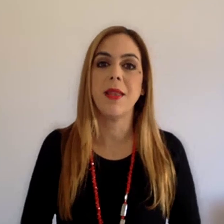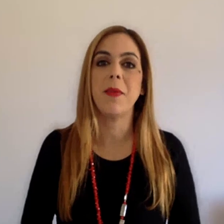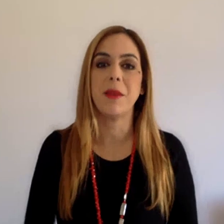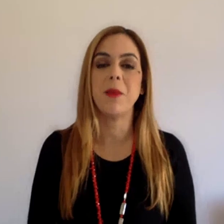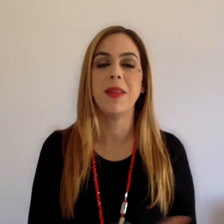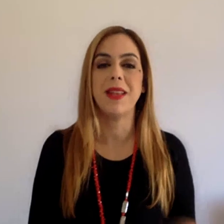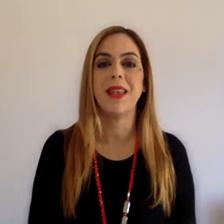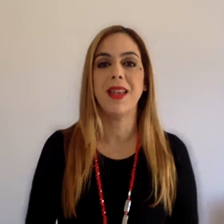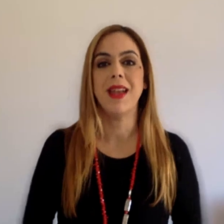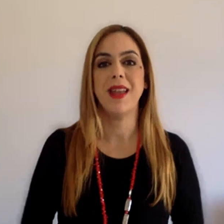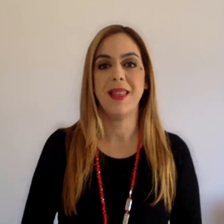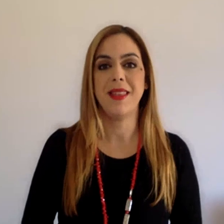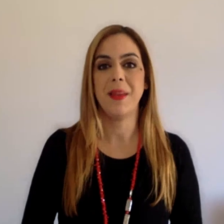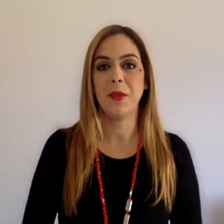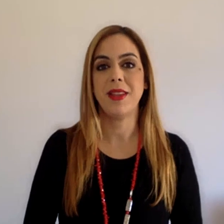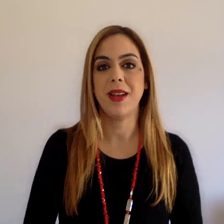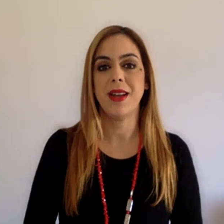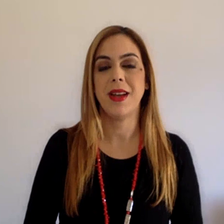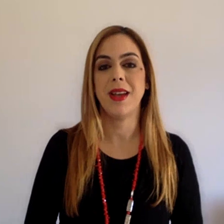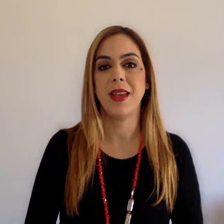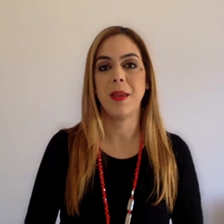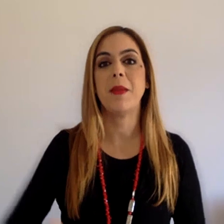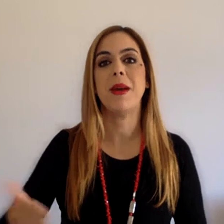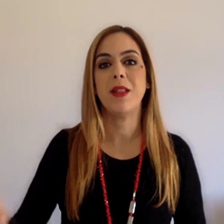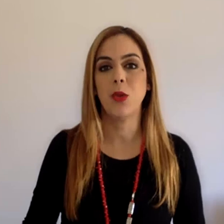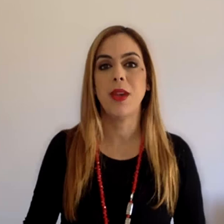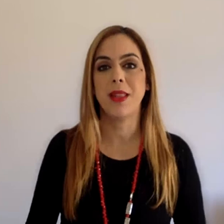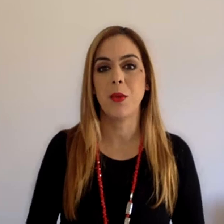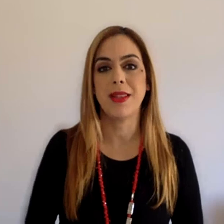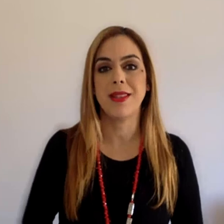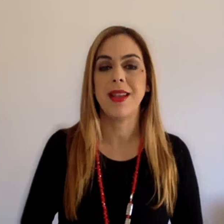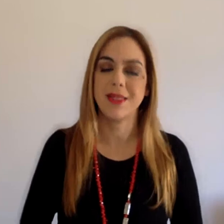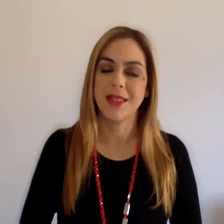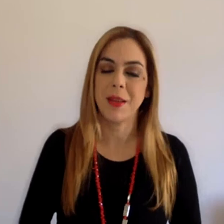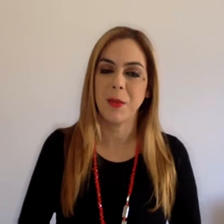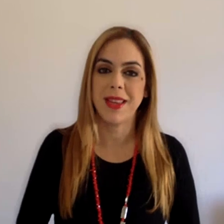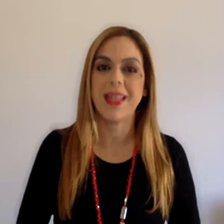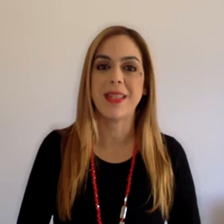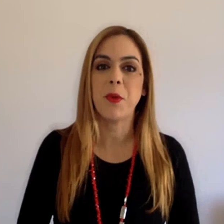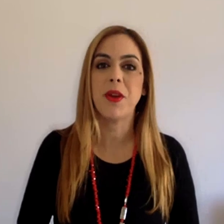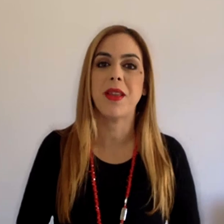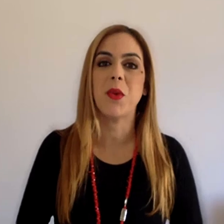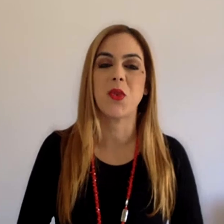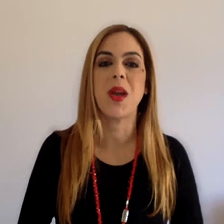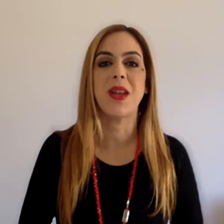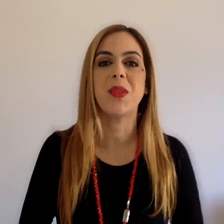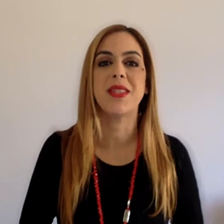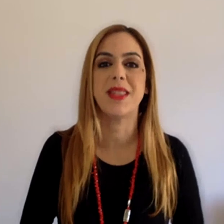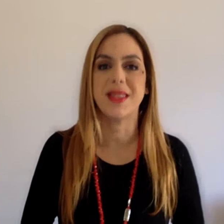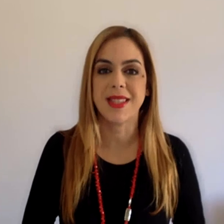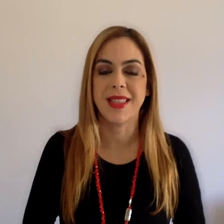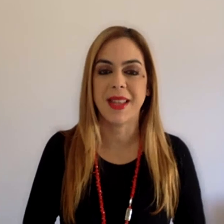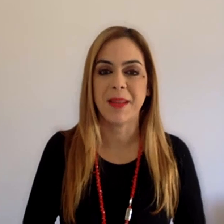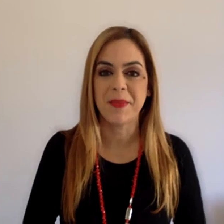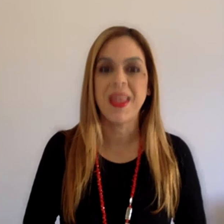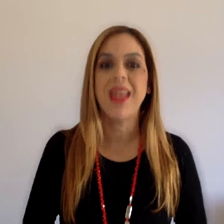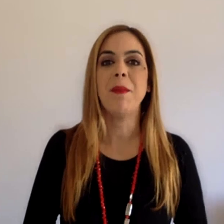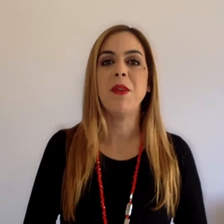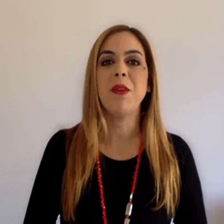realiza y esperemos verdad que cada día pues siga mermando esta violencia hacia las mujeres gracias puerta que conoce trabajar 16